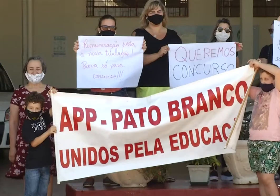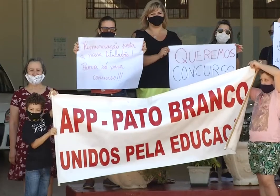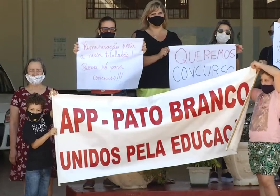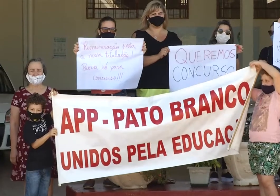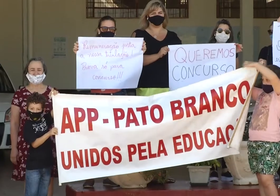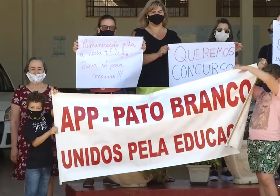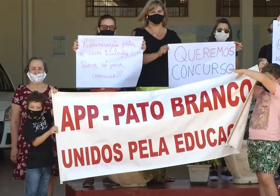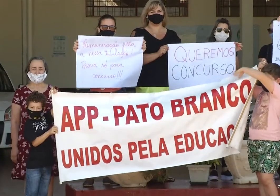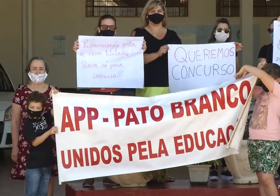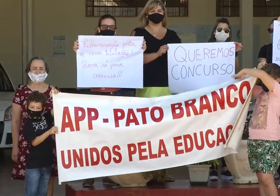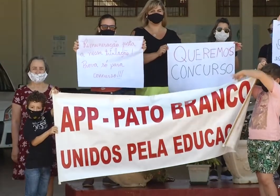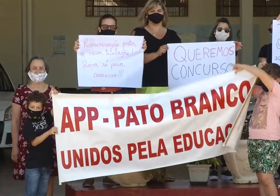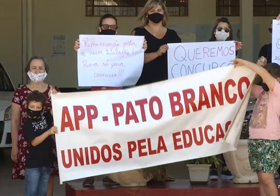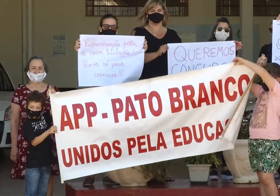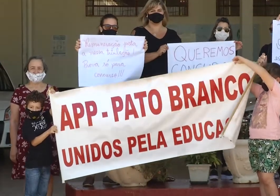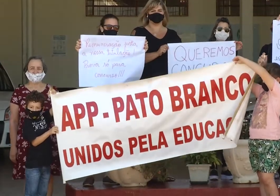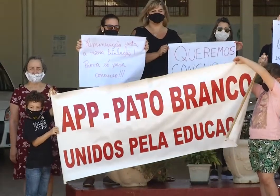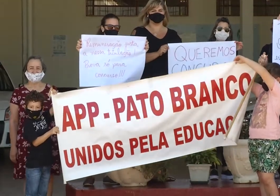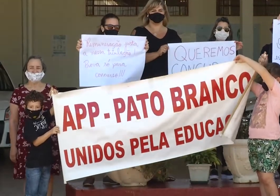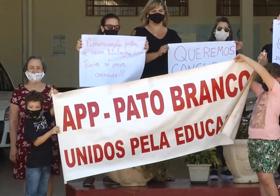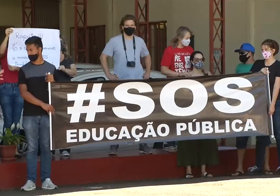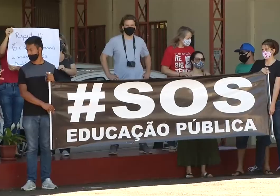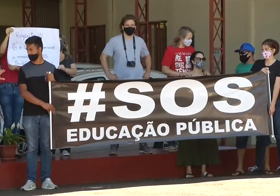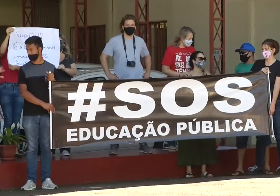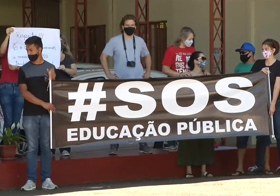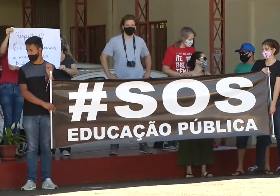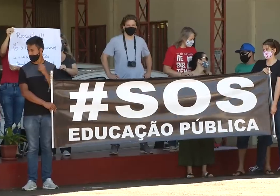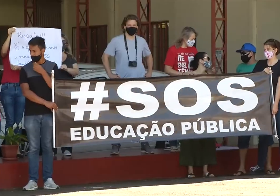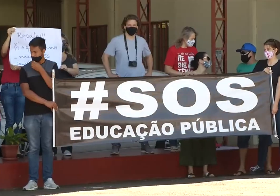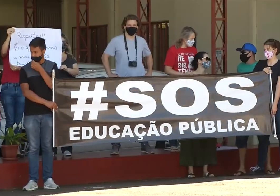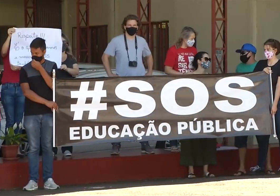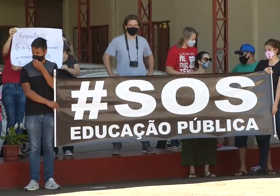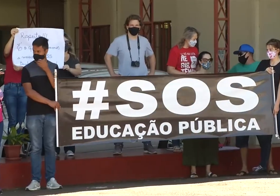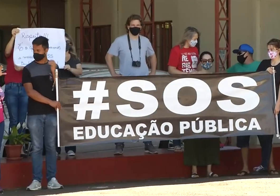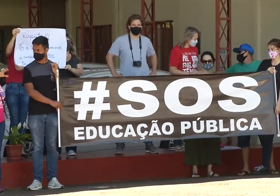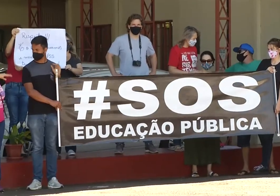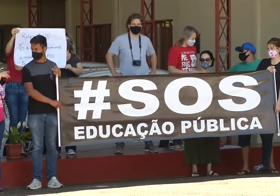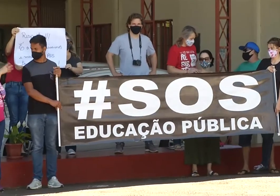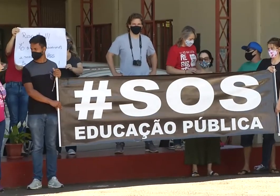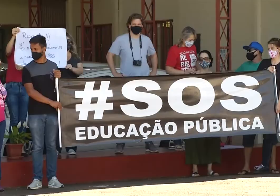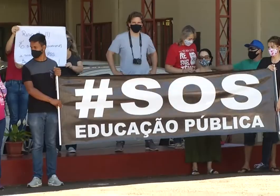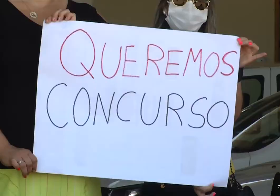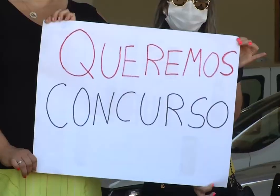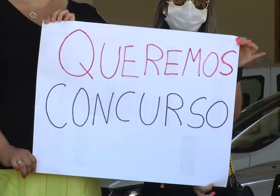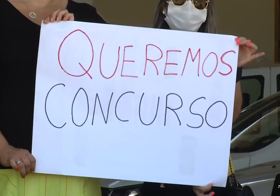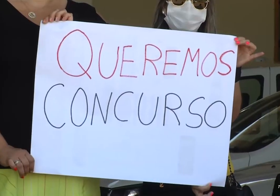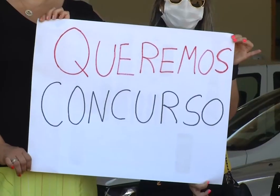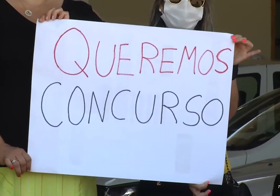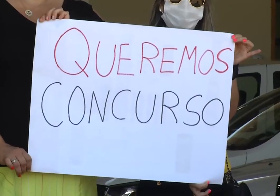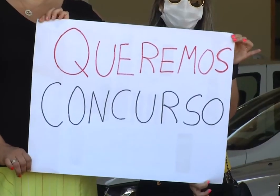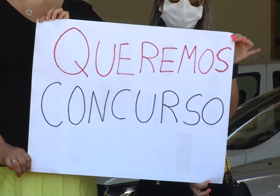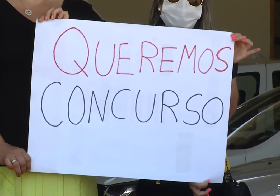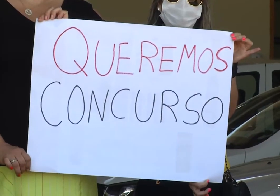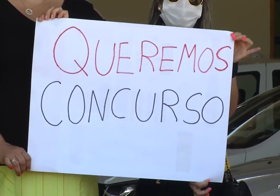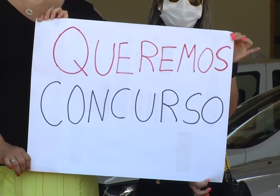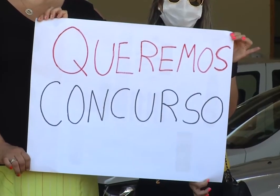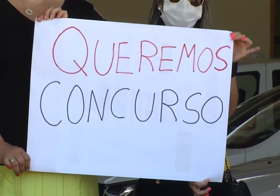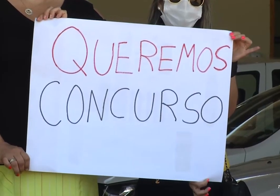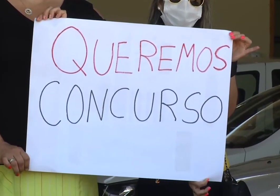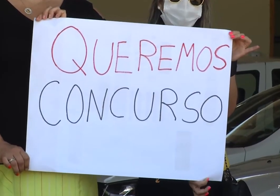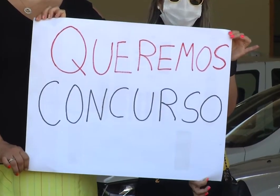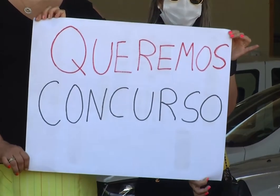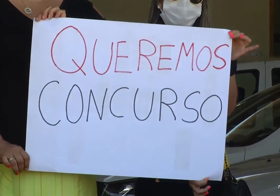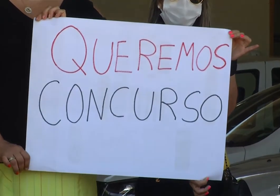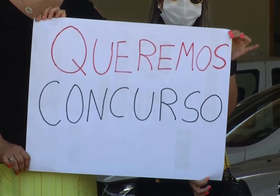simplificado, direitos de reajustes salariais, promoções e progressões, solicitação para a realização do